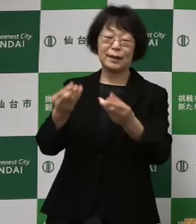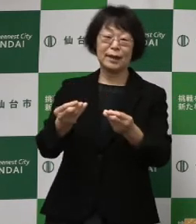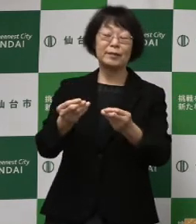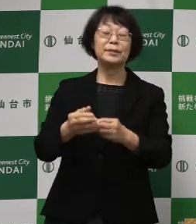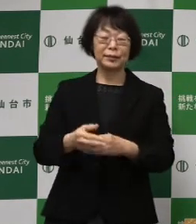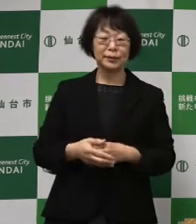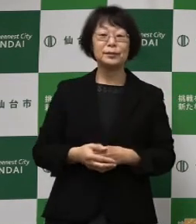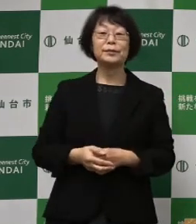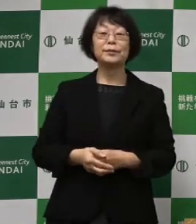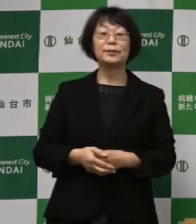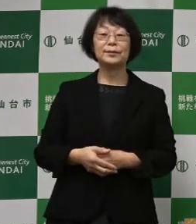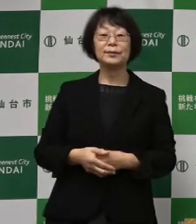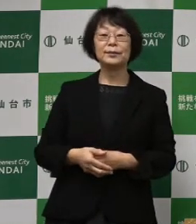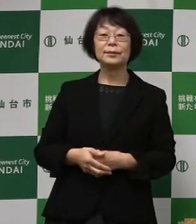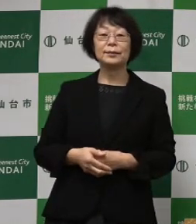ました